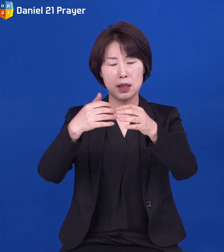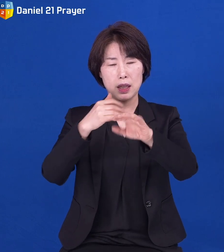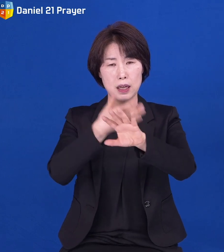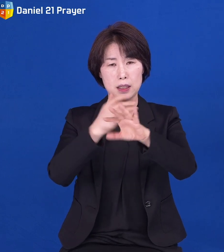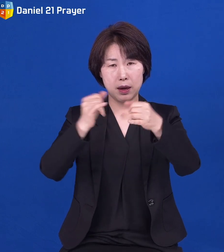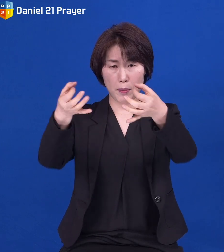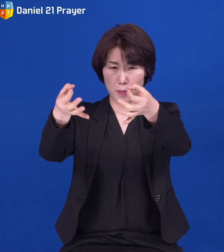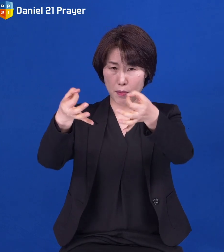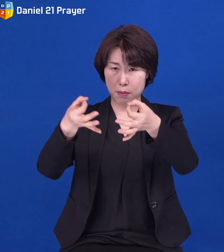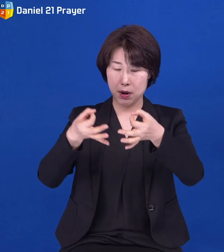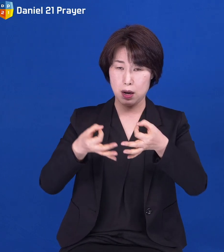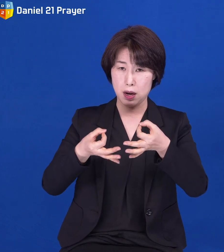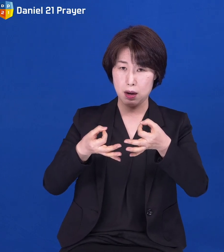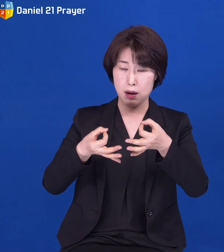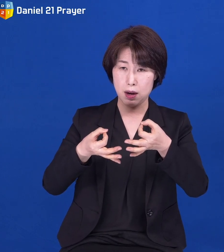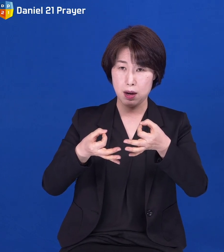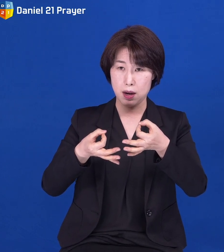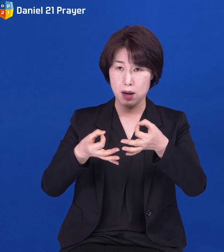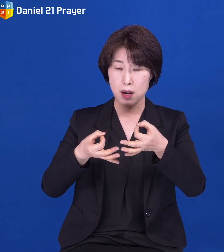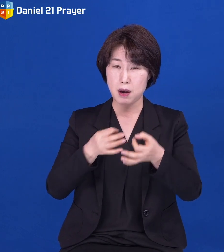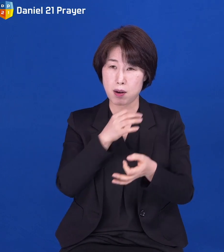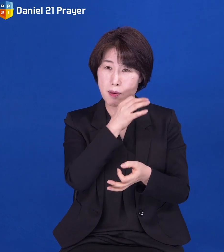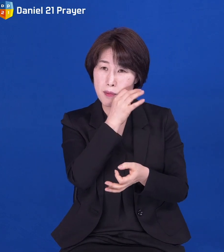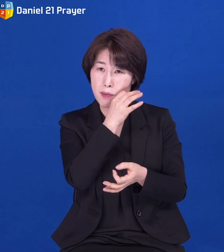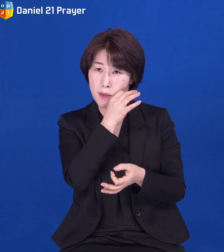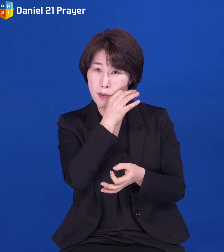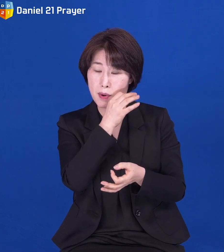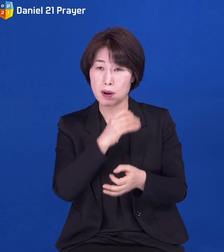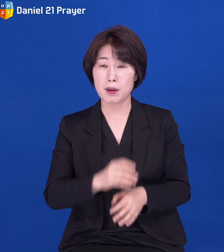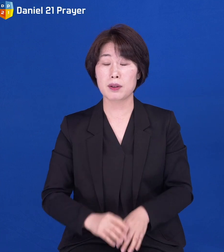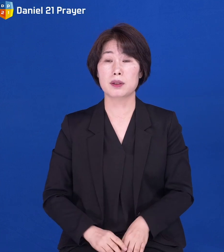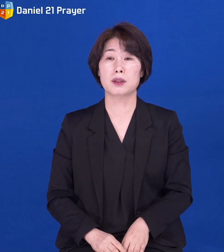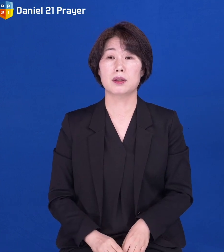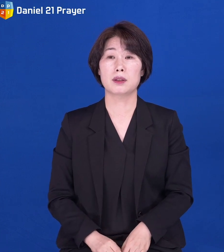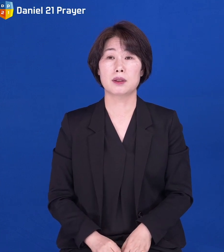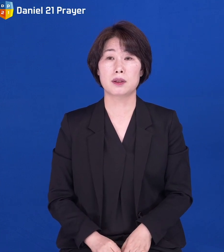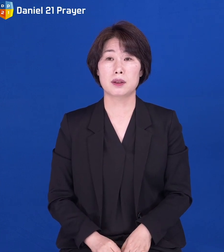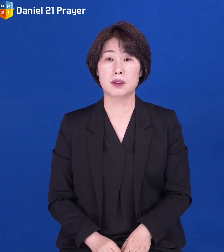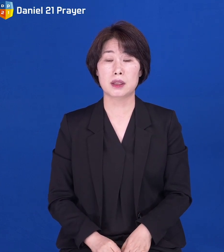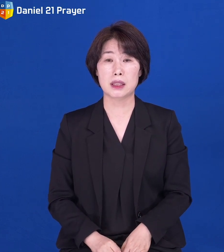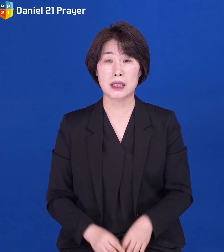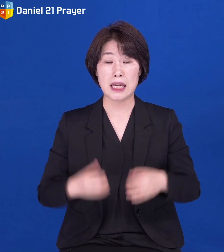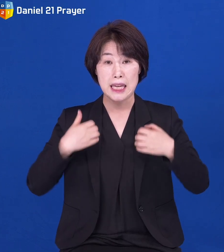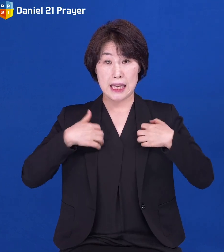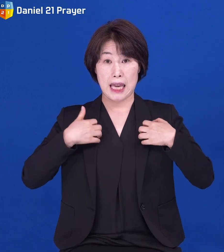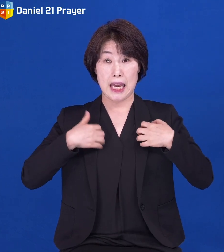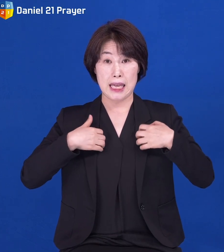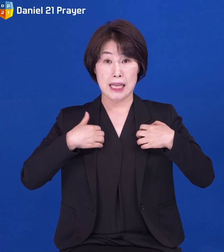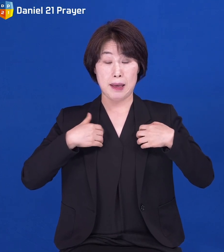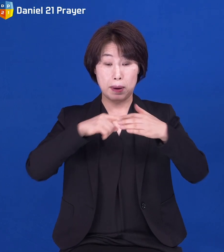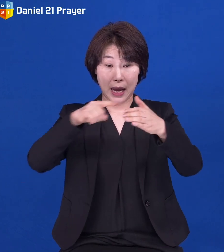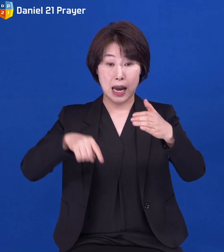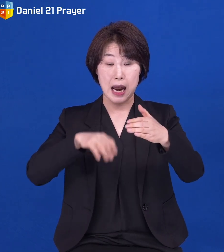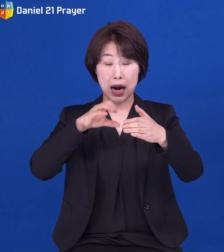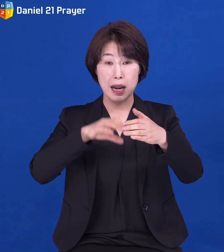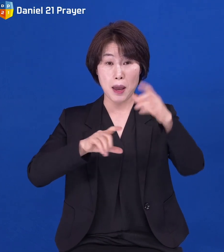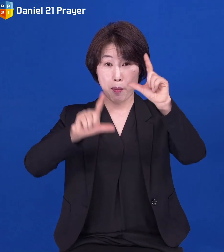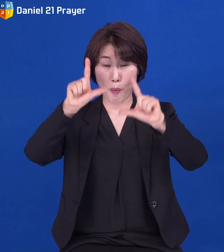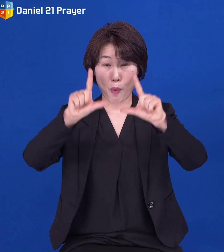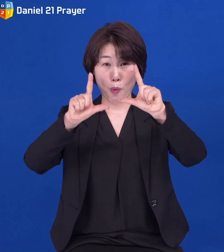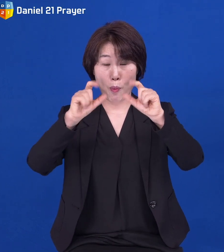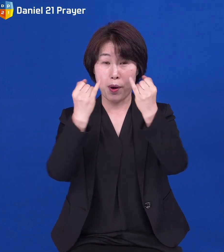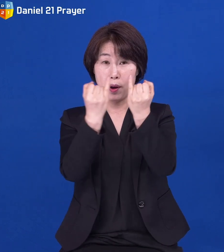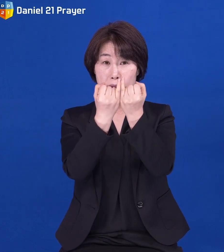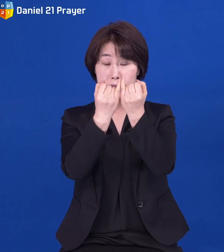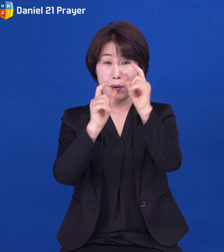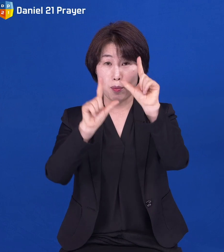이건 너무 과장된 표현이긴 한데 만화가 아니고요 게임기 안에 있는 그런 캐릭터 그런 생각을 많이 하셨던 것 같아요.